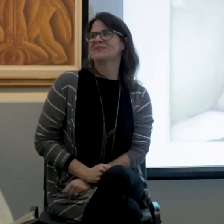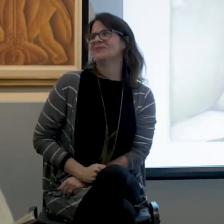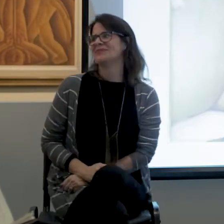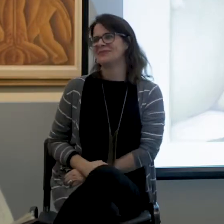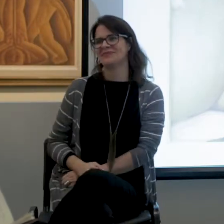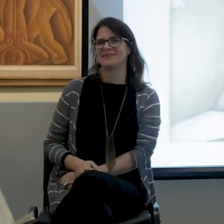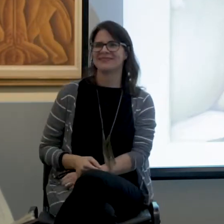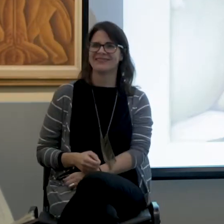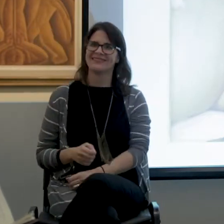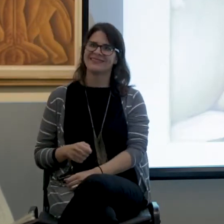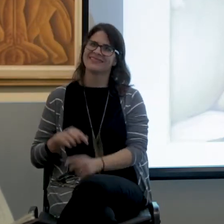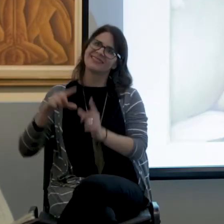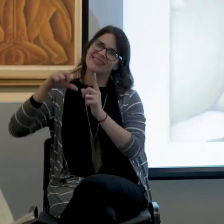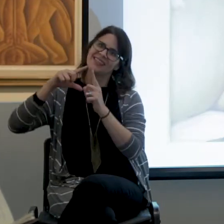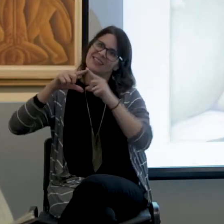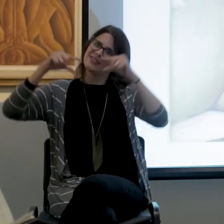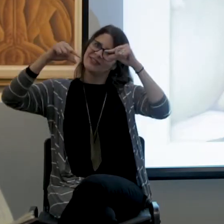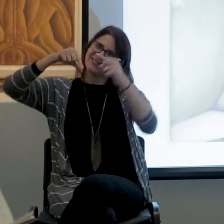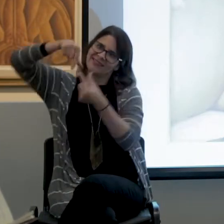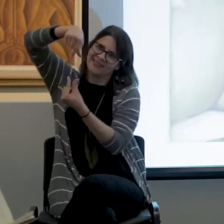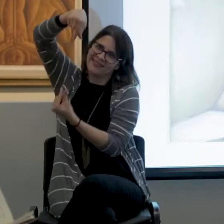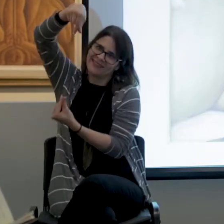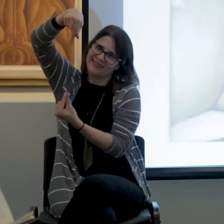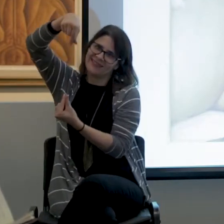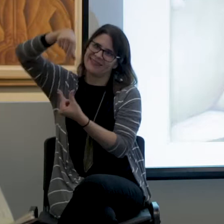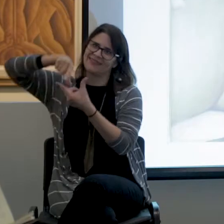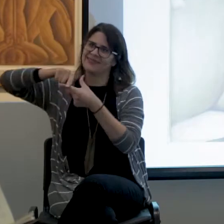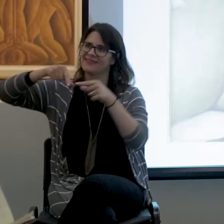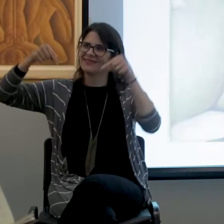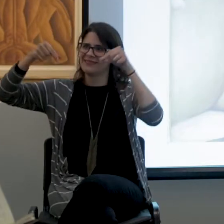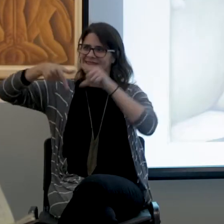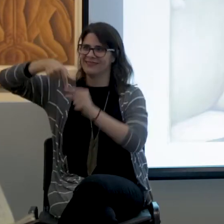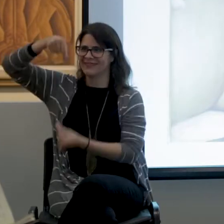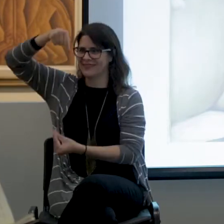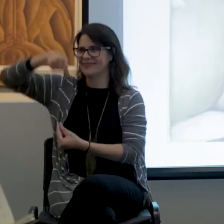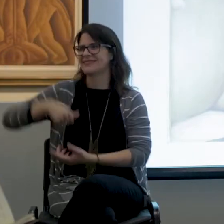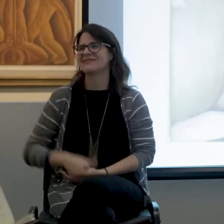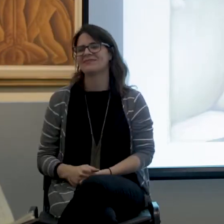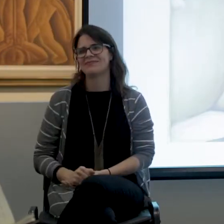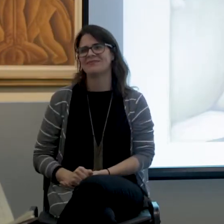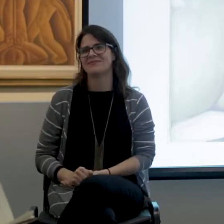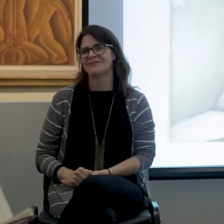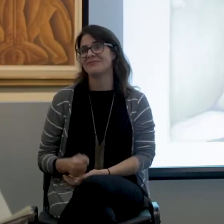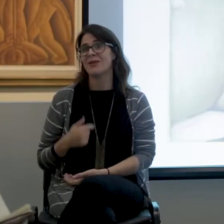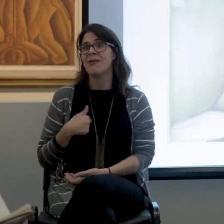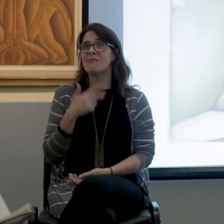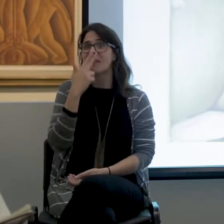Não precisavam citar Deleuze a cada 2 páginas e tinham sacadas inteligentes.